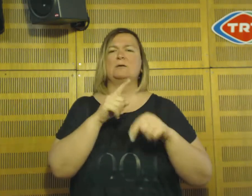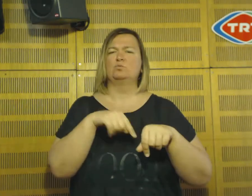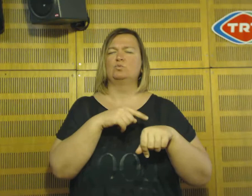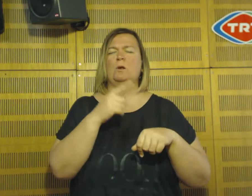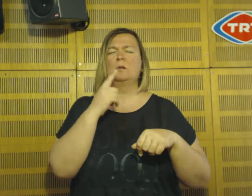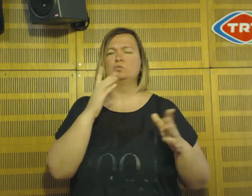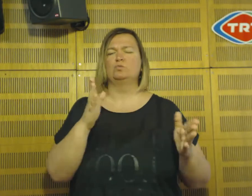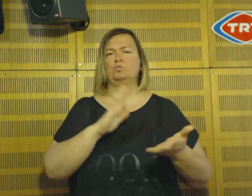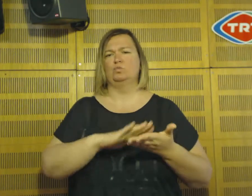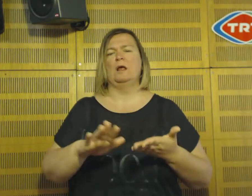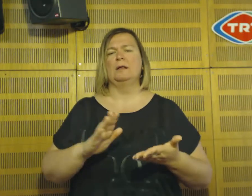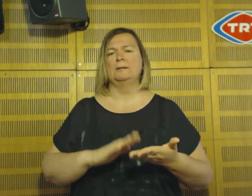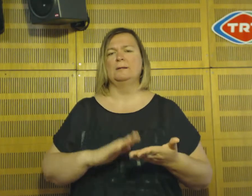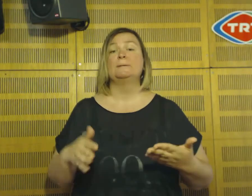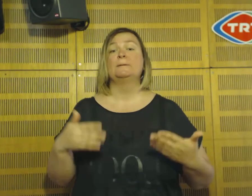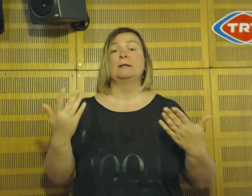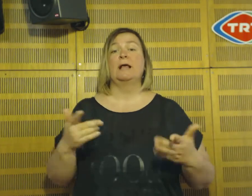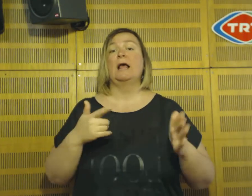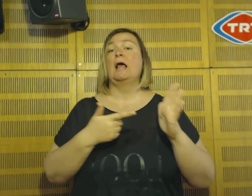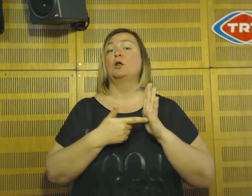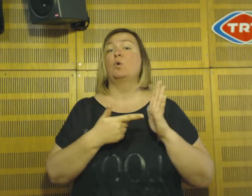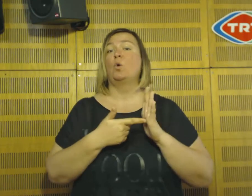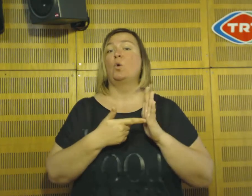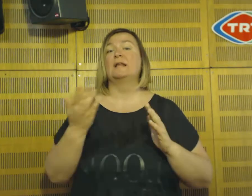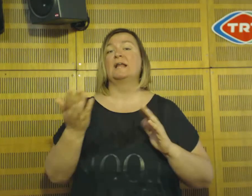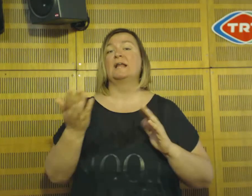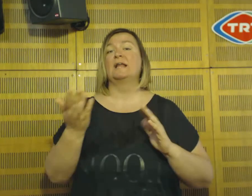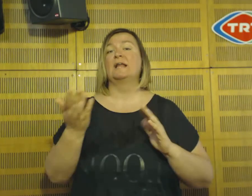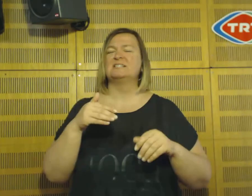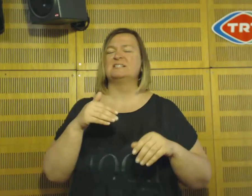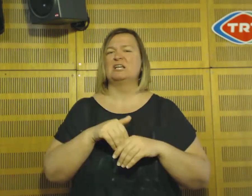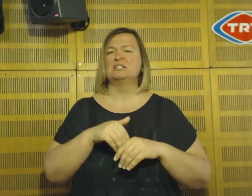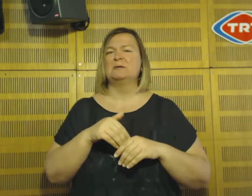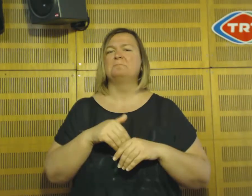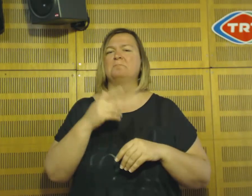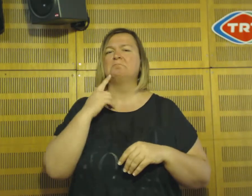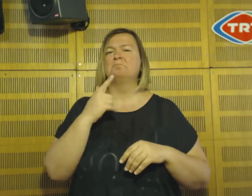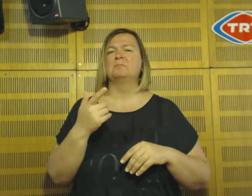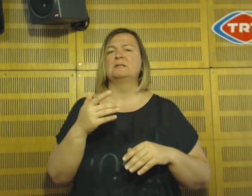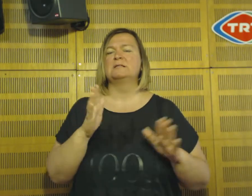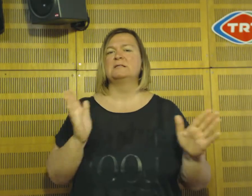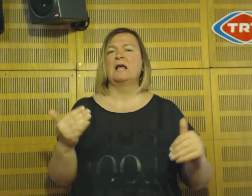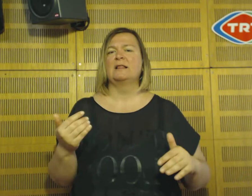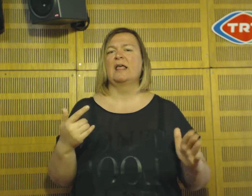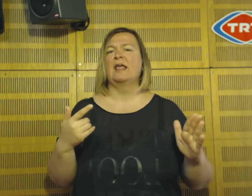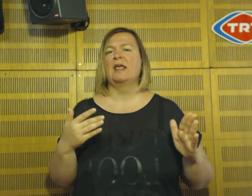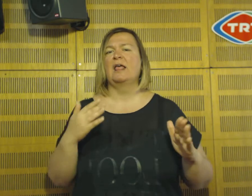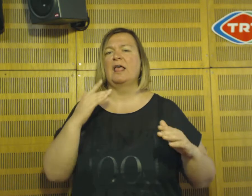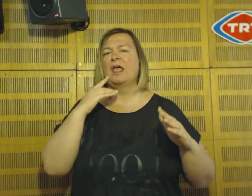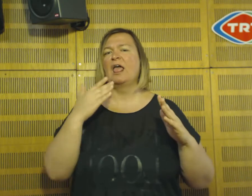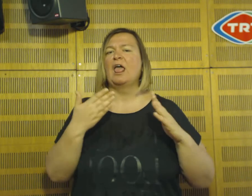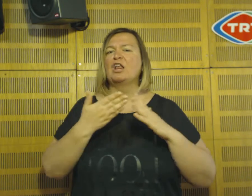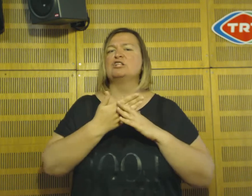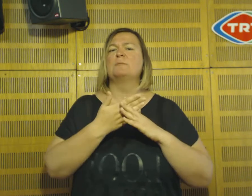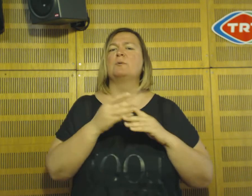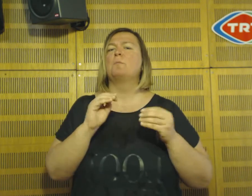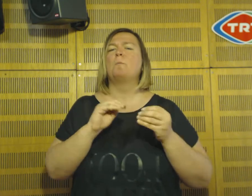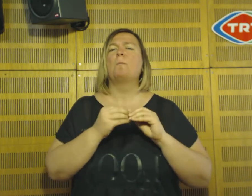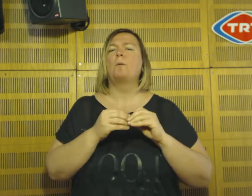çözdüler. Ve Kadıköy'de geçen seçimlerde, yerel seçimlerde sandığa erişilebilirlik sorununu bu şekilde